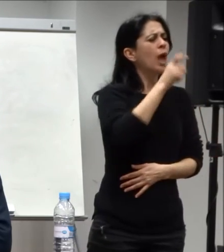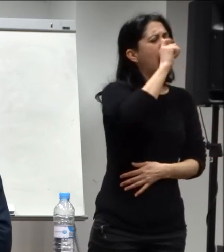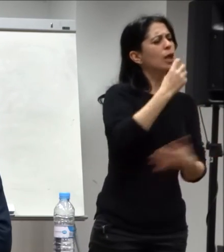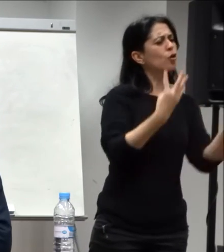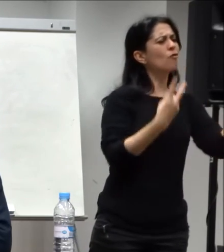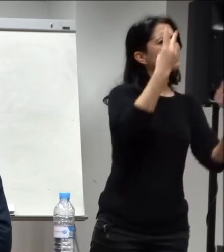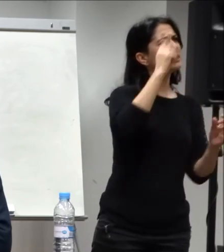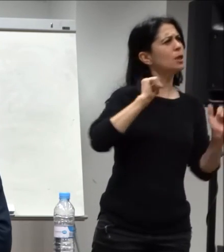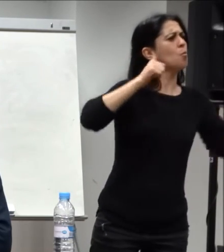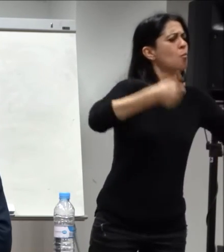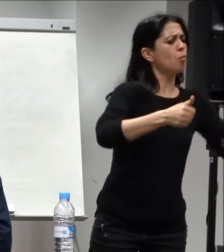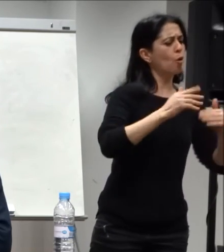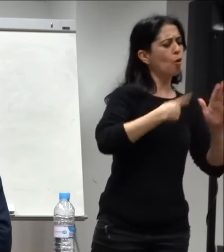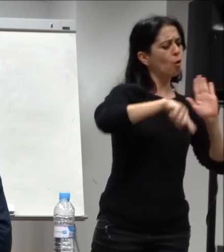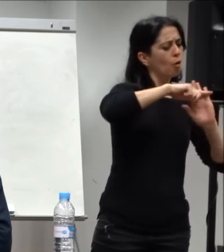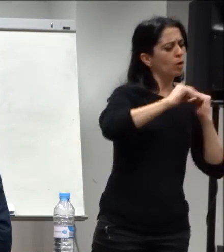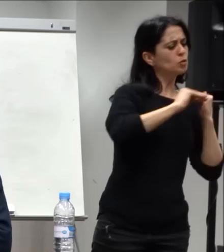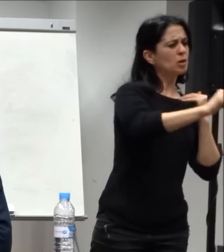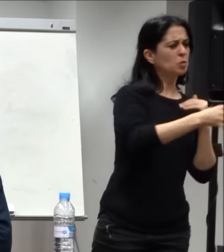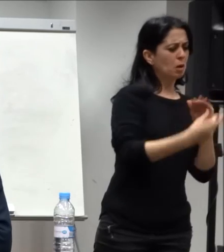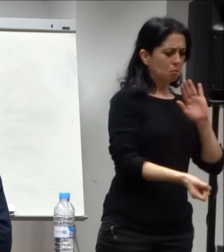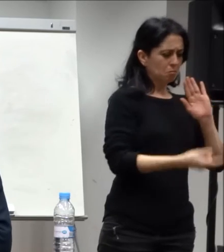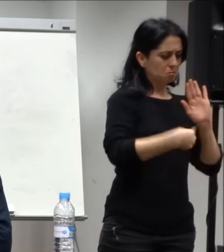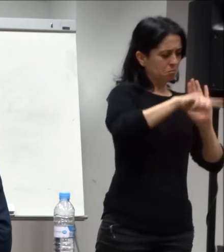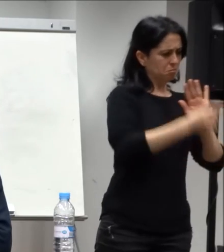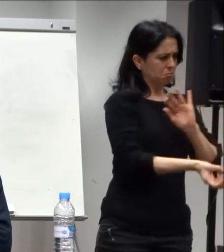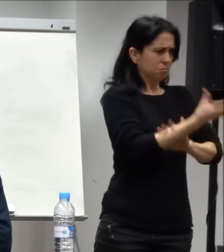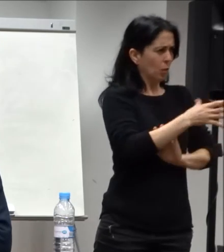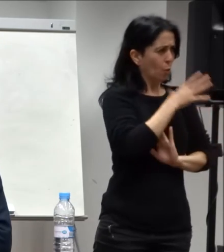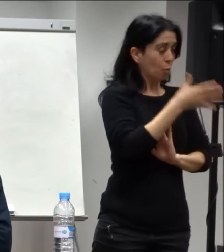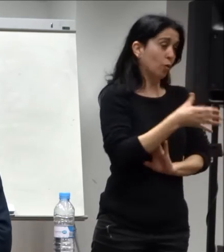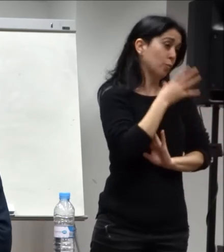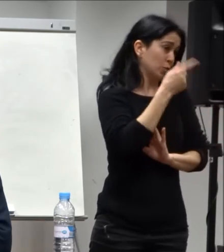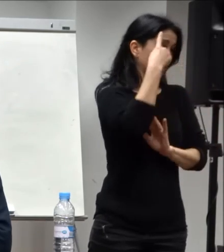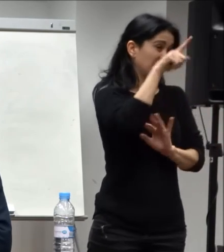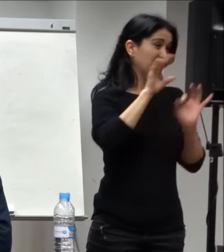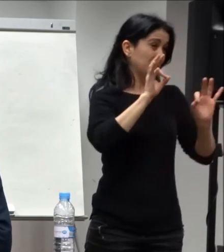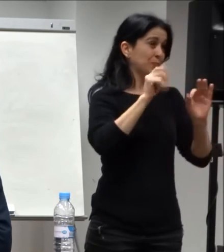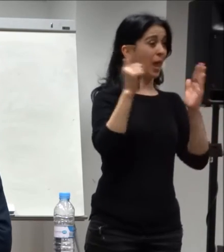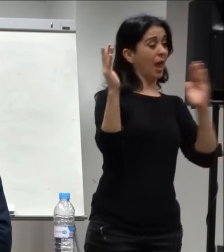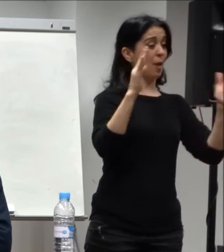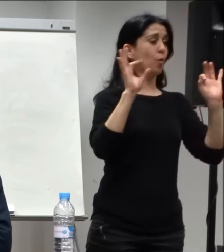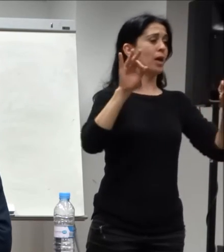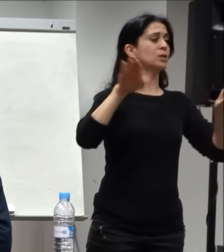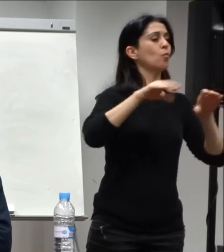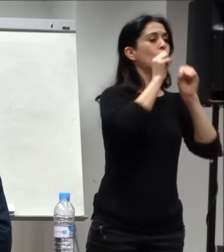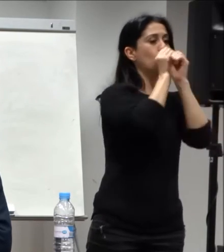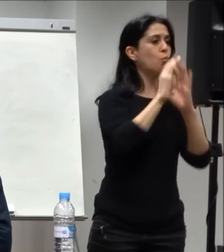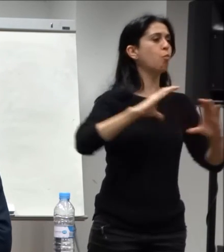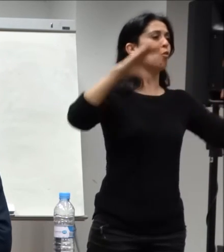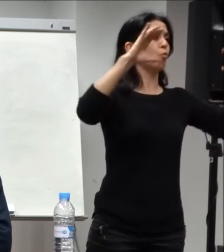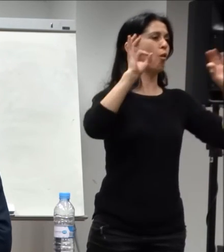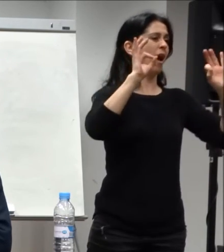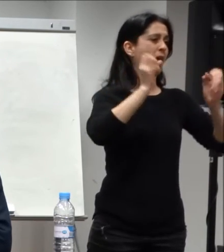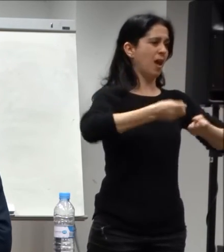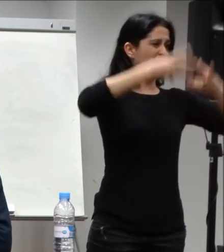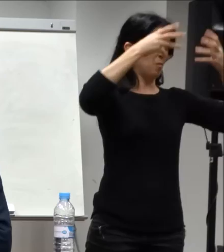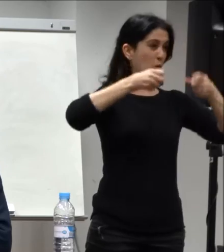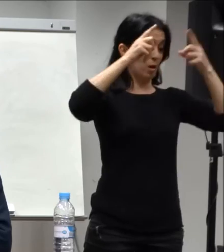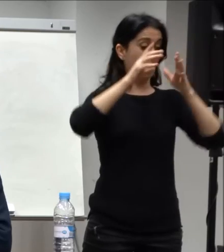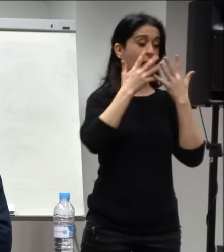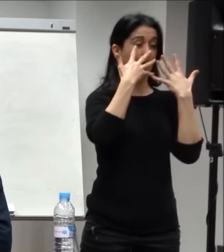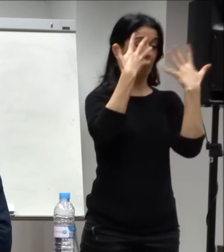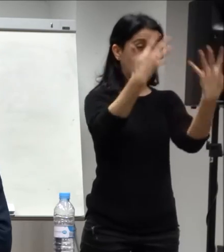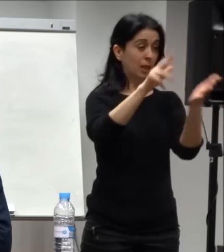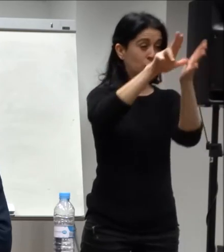estamos en una burbuja inmobiliaria, como todos sabéis, 10 años después pega un petardazo. Entonces, todas las hipotecas en